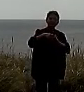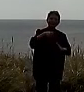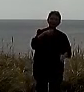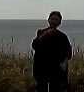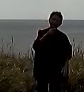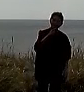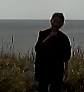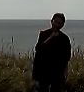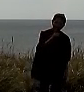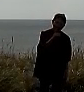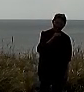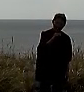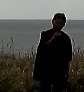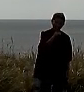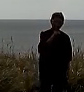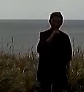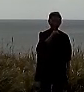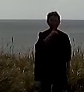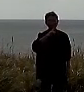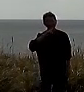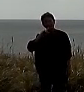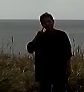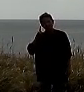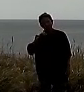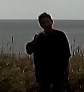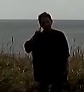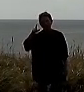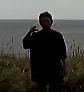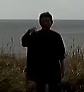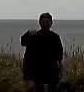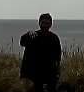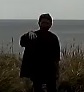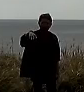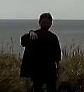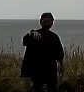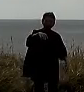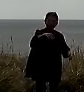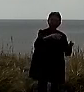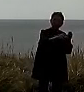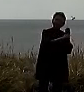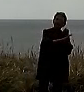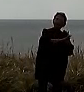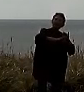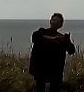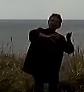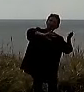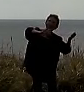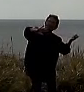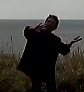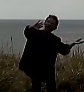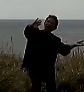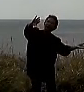黙ってどこかへ立ち去ったあなた。